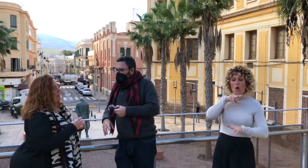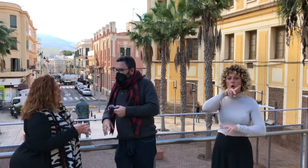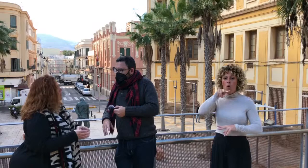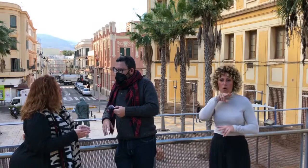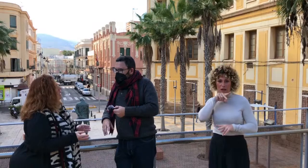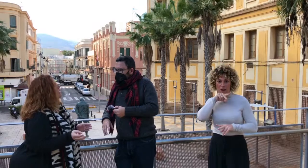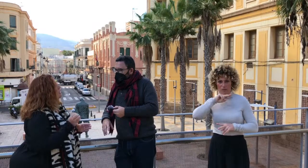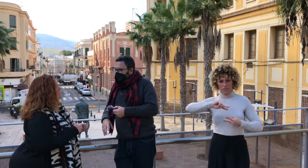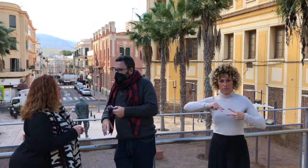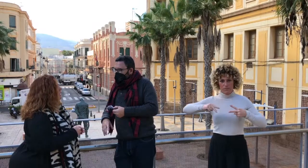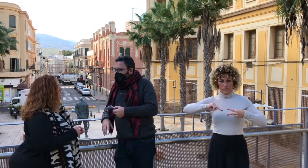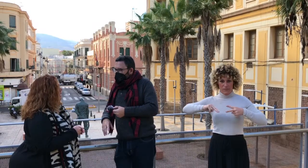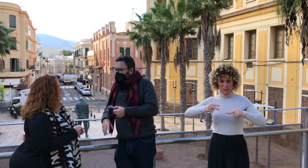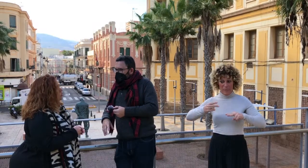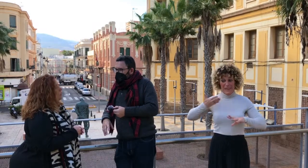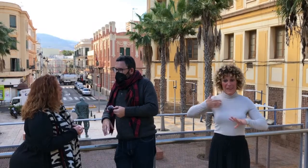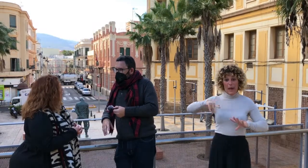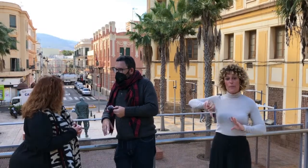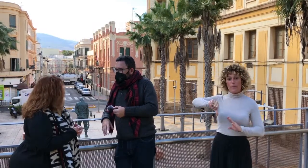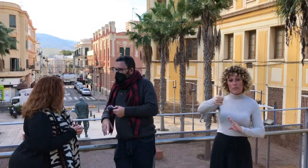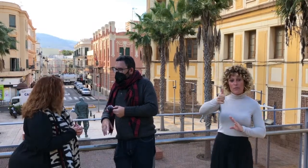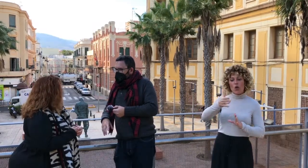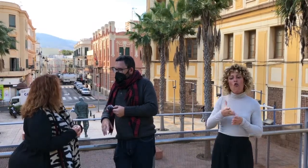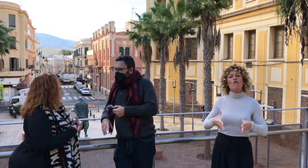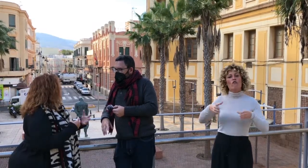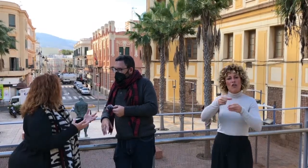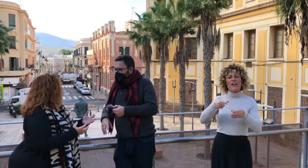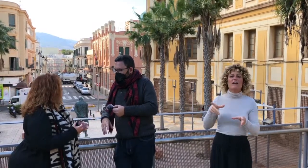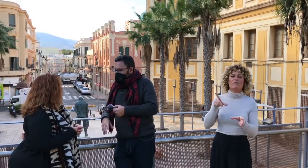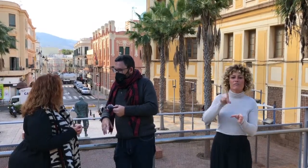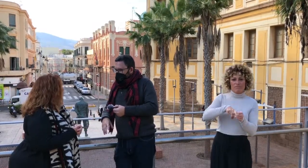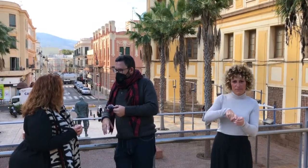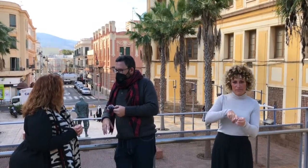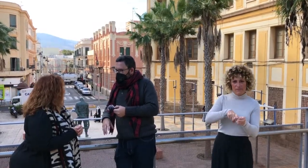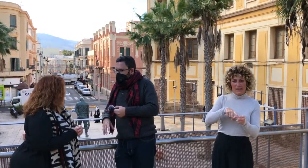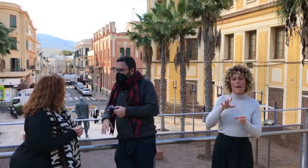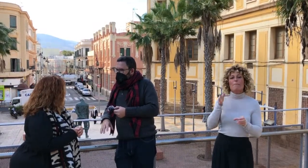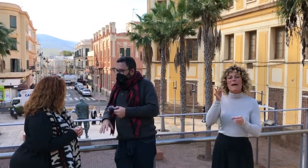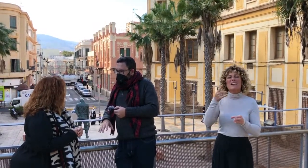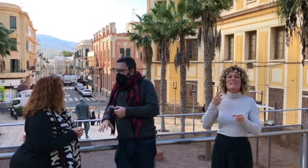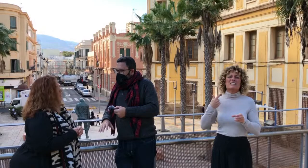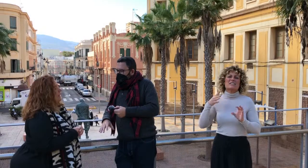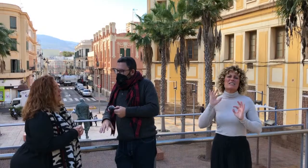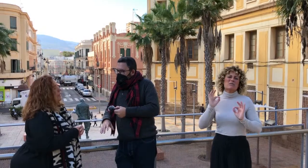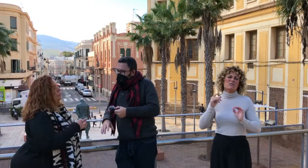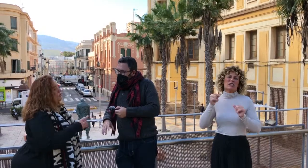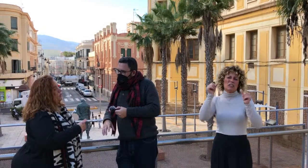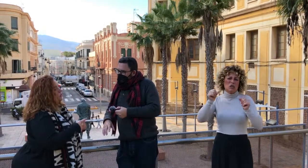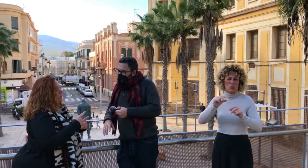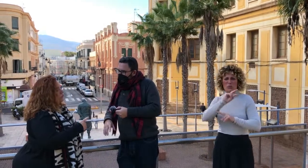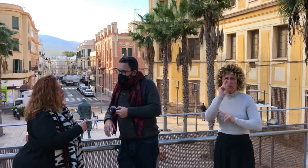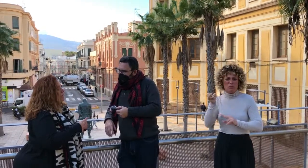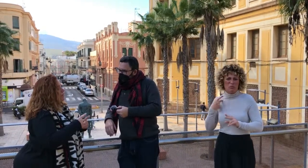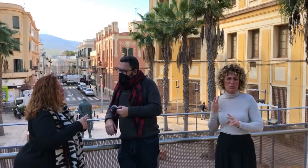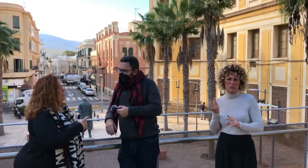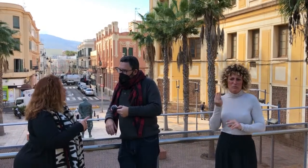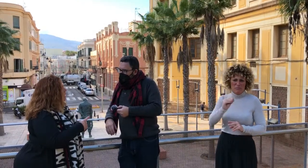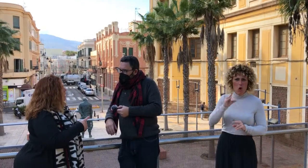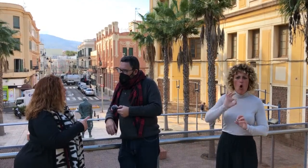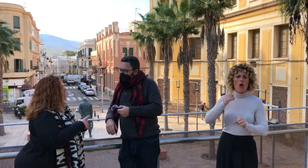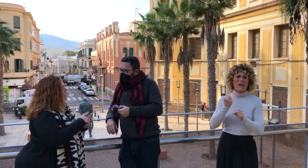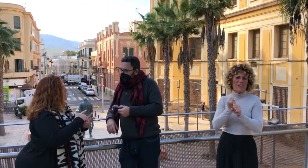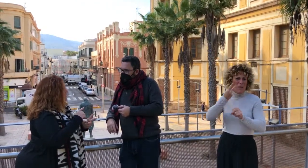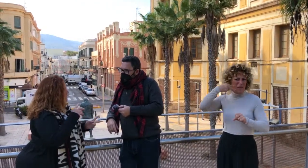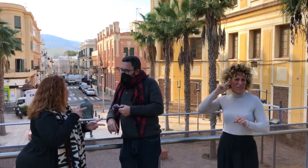está en esa bolsa y se te suman los méritos, tanto profesionales como académicos. Pero claro, esto resulta que se